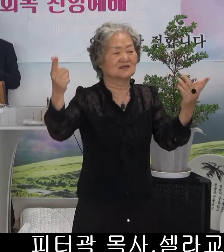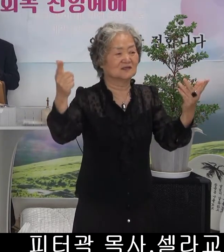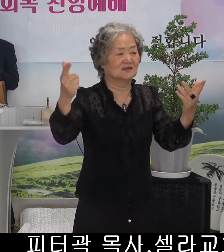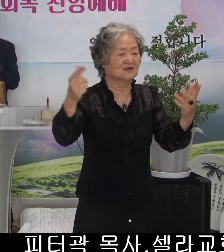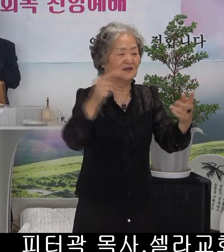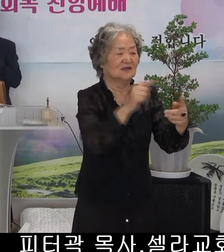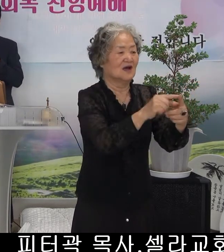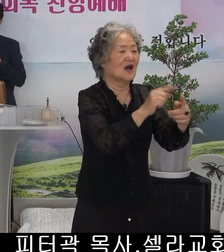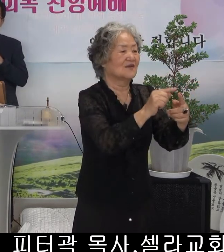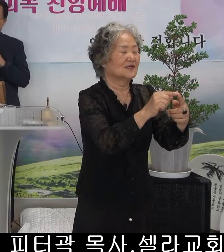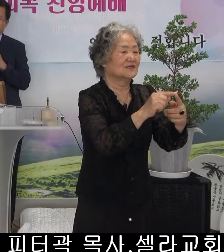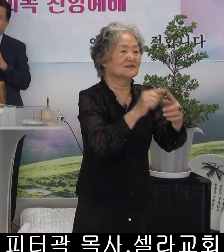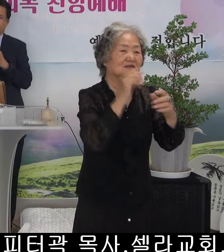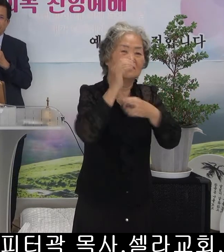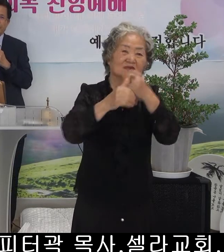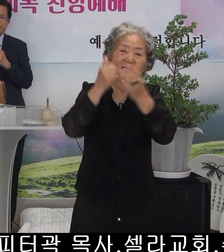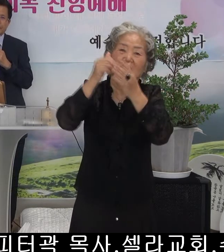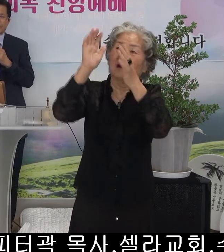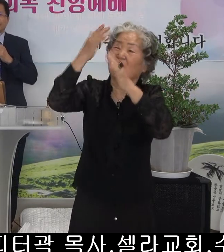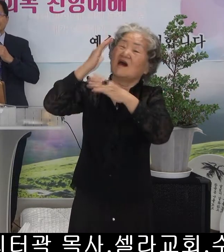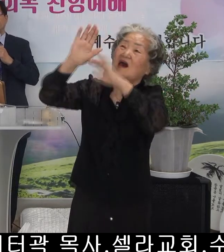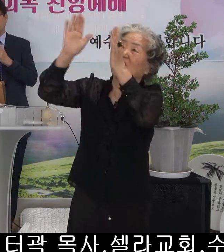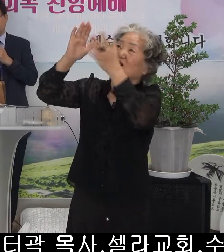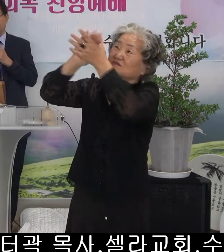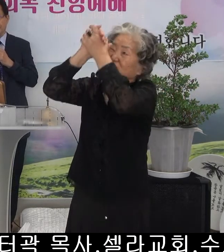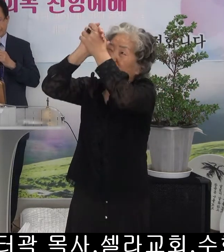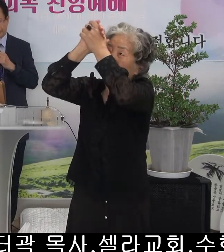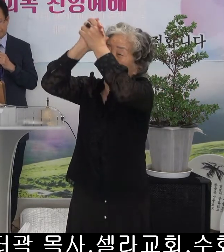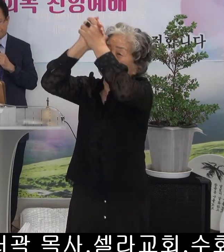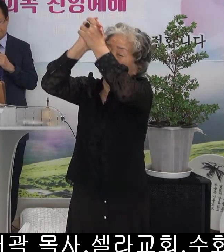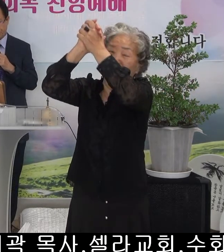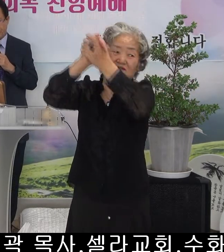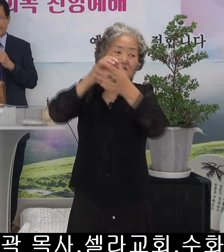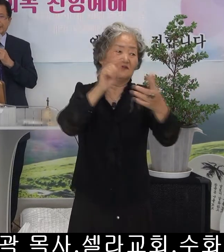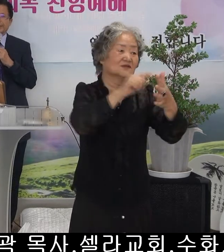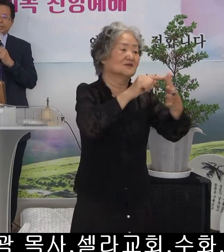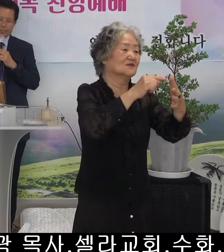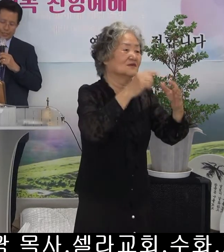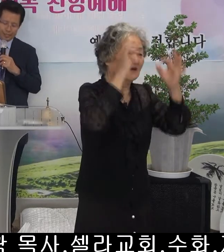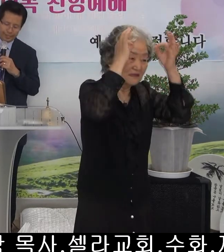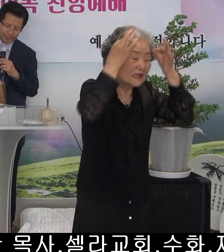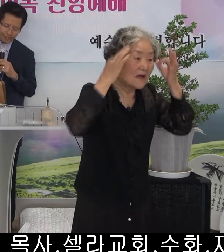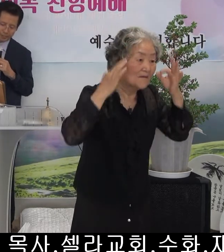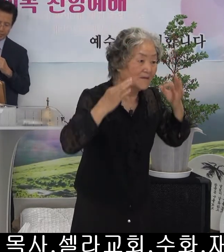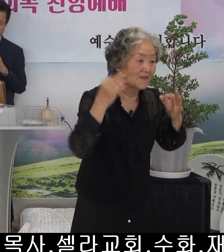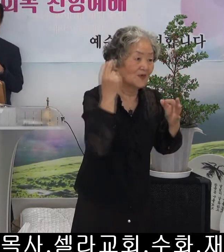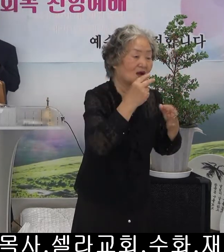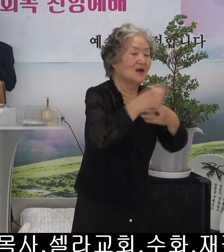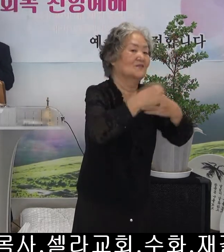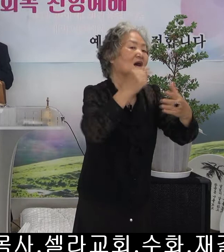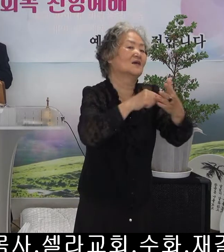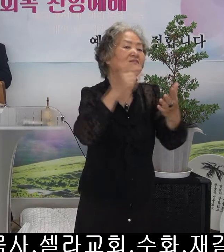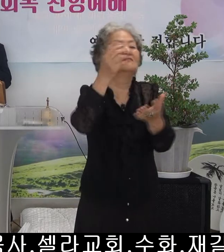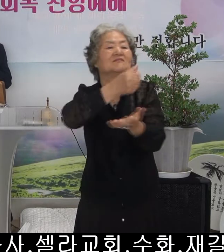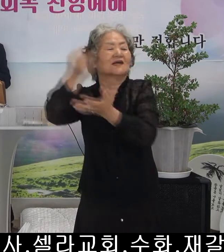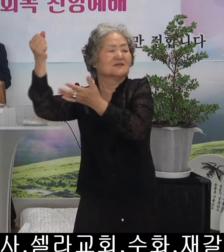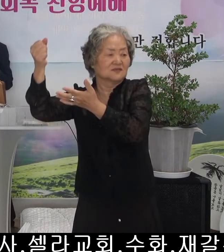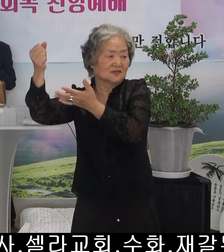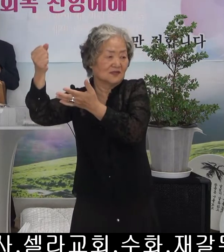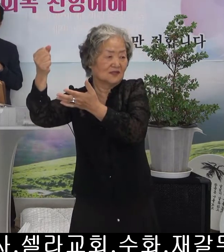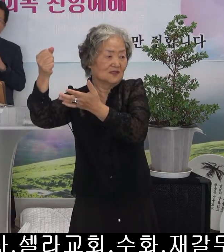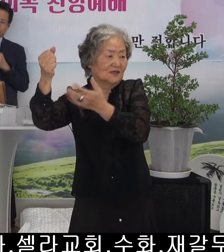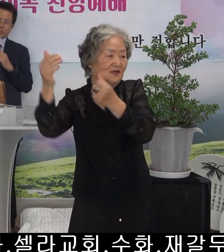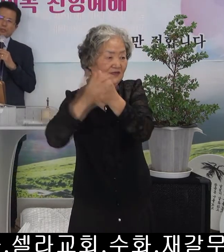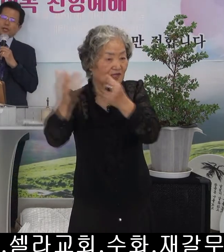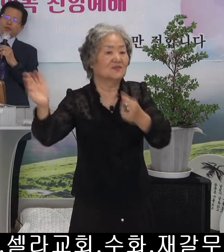그의 제물로 하나님 받으셨다라는 말씀입니다. 땅, 이 세상 것을 바라보지 마시고